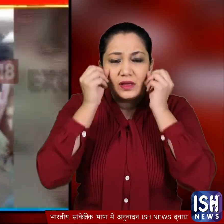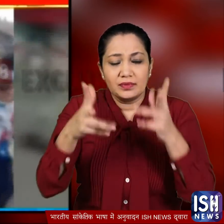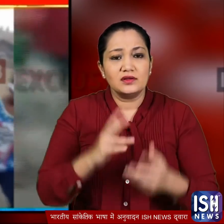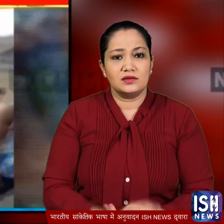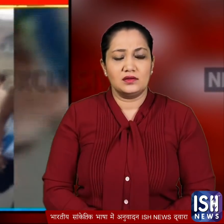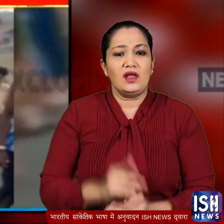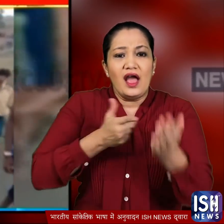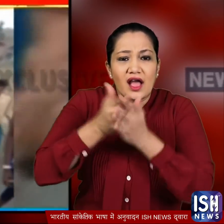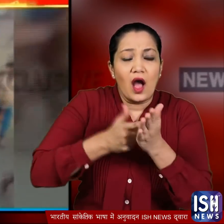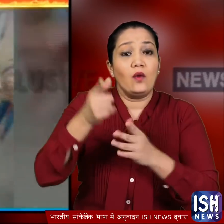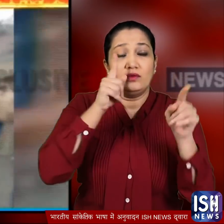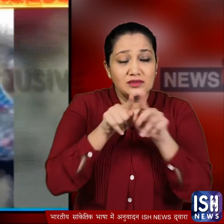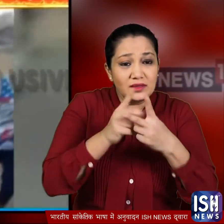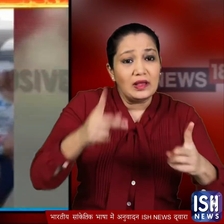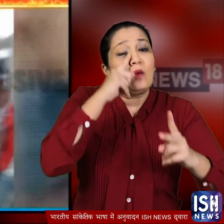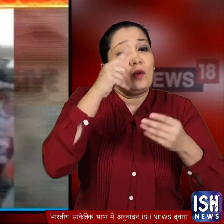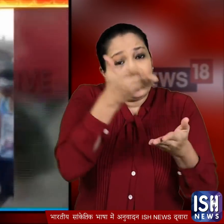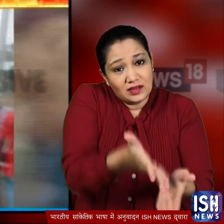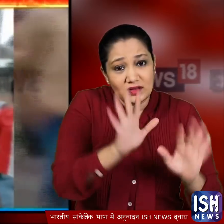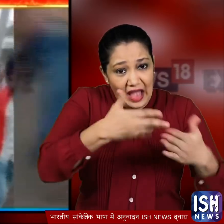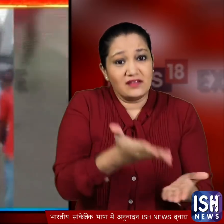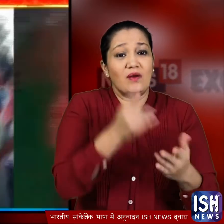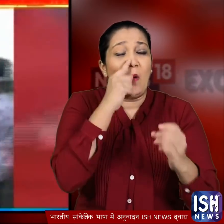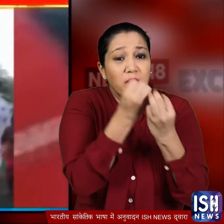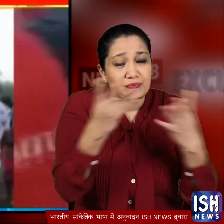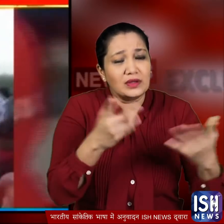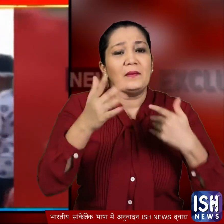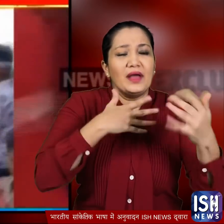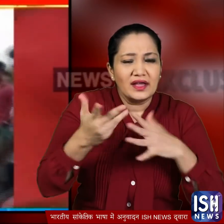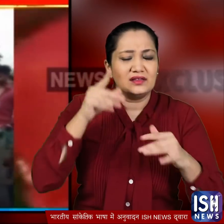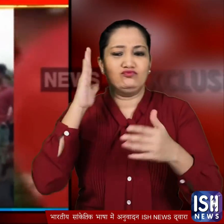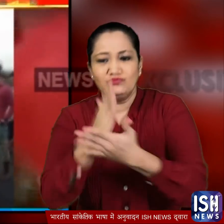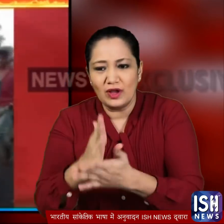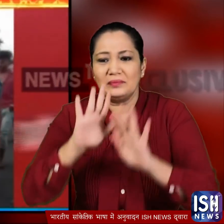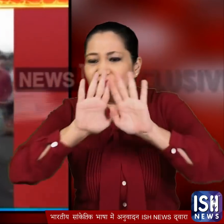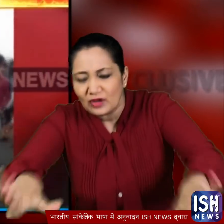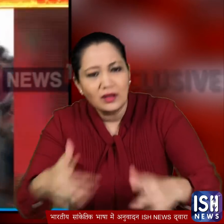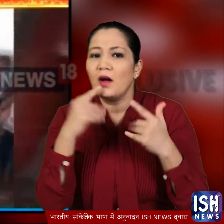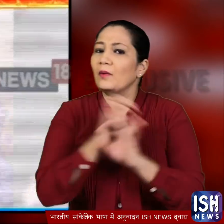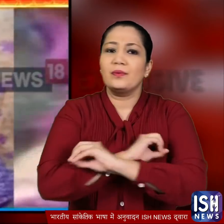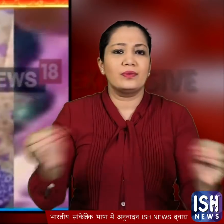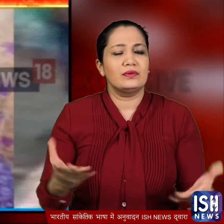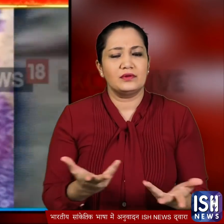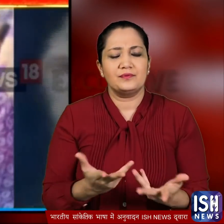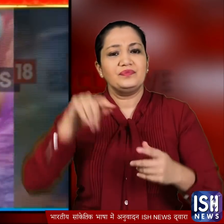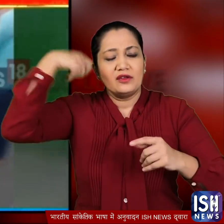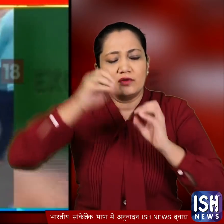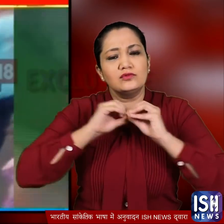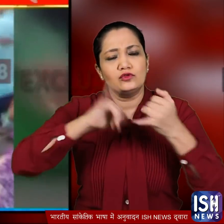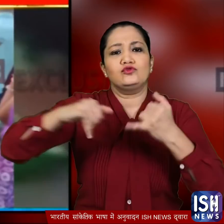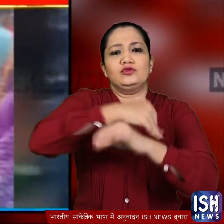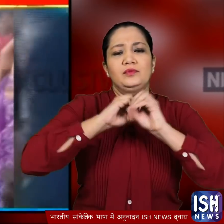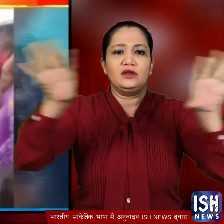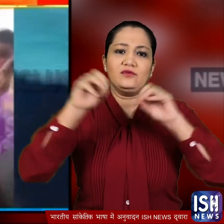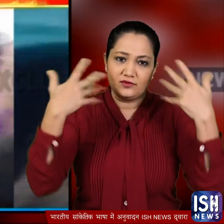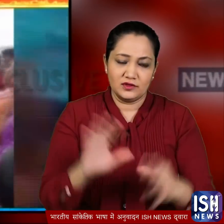हैरानी की बात यह रही कि गांव की कुछ महिलाओं के सामने ही ये सब होता रहा, लेकिन किसी ने भी बीच बचाव की कोशिश नहीं की। इस घटना का वीडियो बाद में